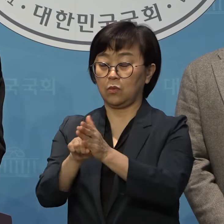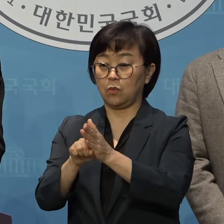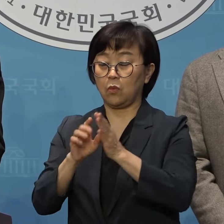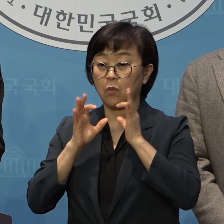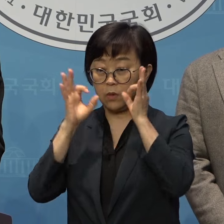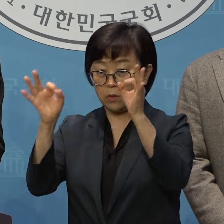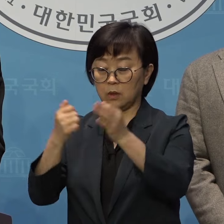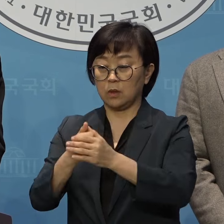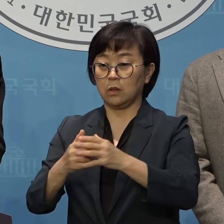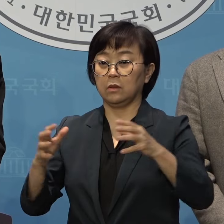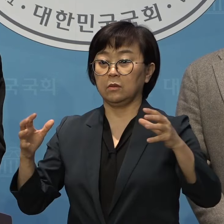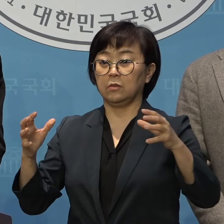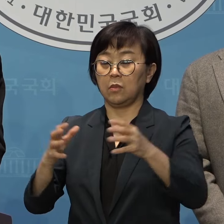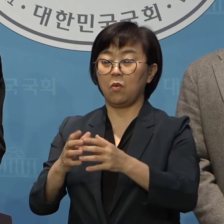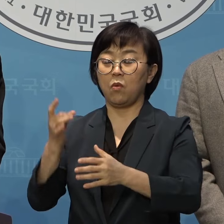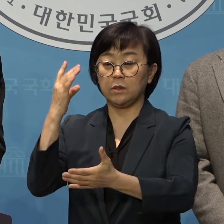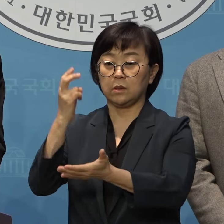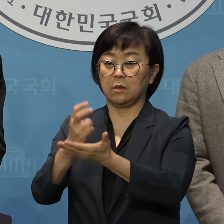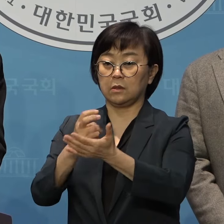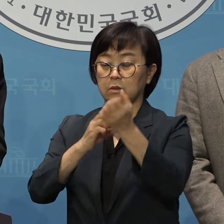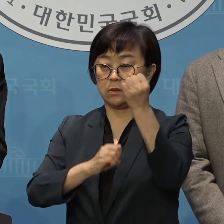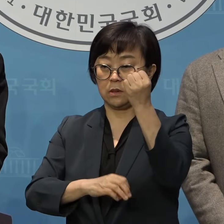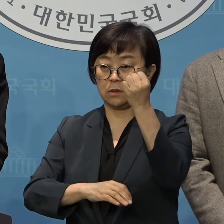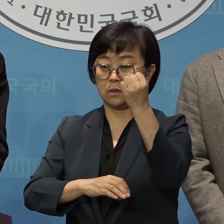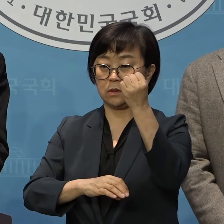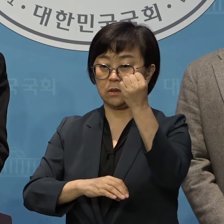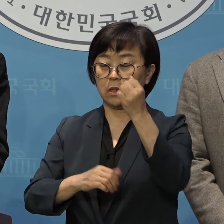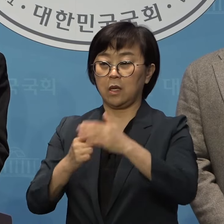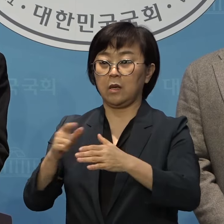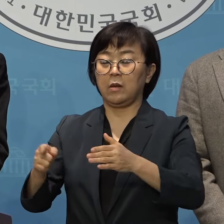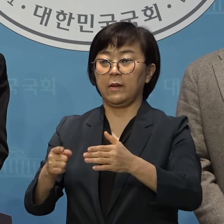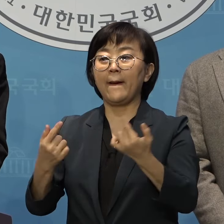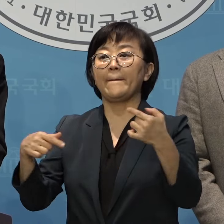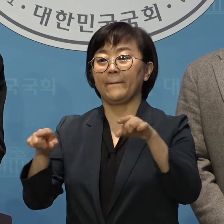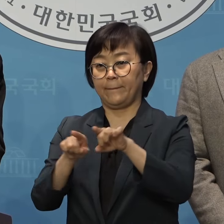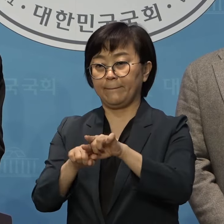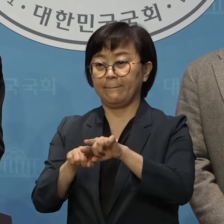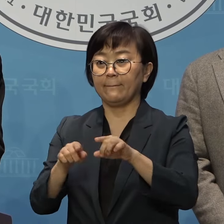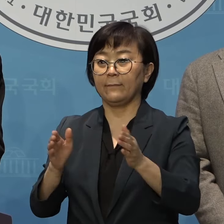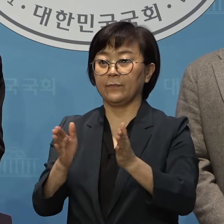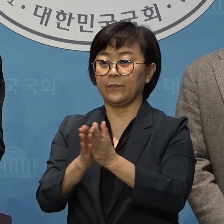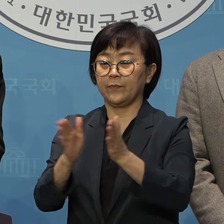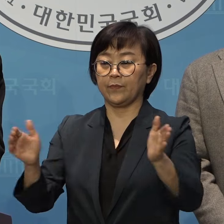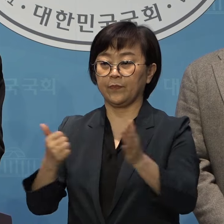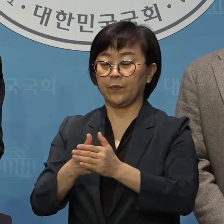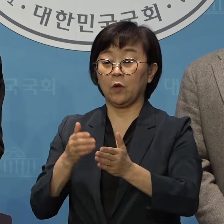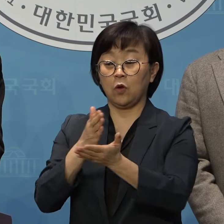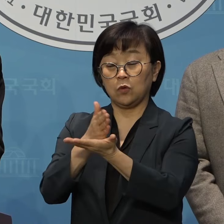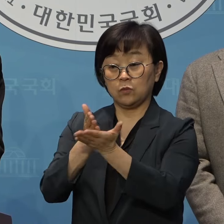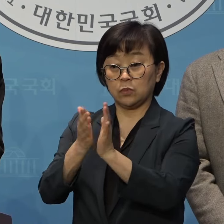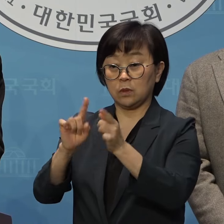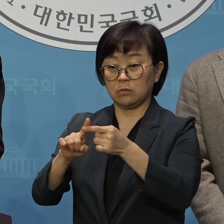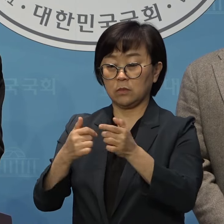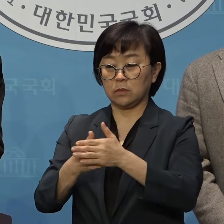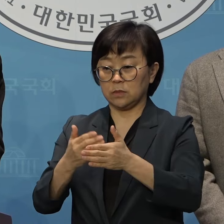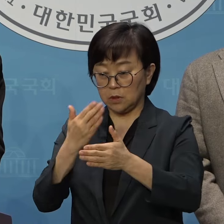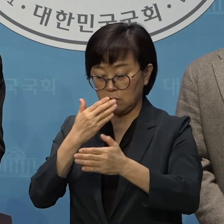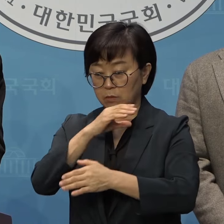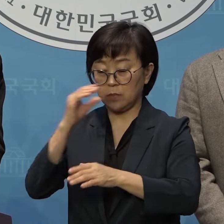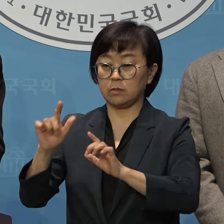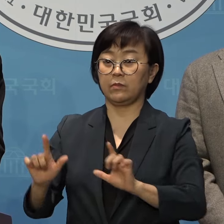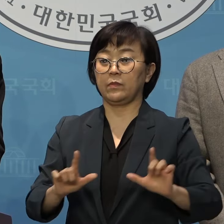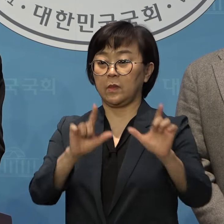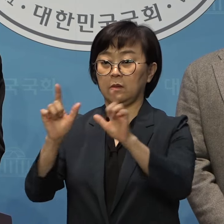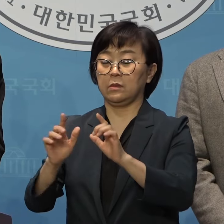노력하셨던 의원 모임 원칙과 상식의 동지들과 협력하겠습니다. 어느 분야에서든 착하고 바르게